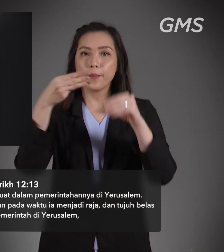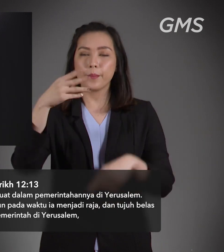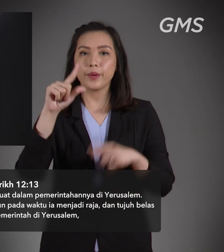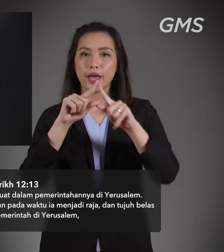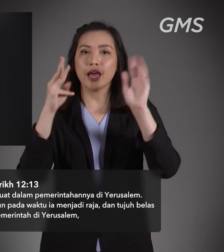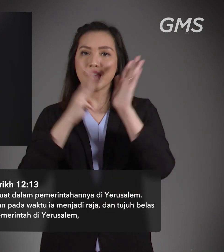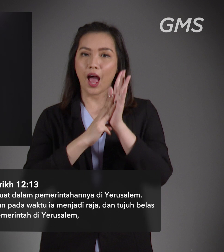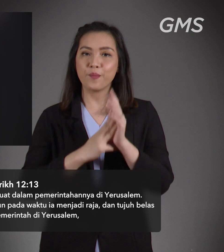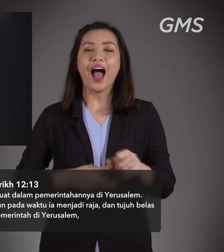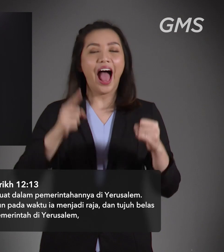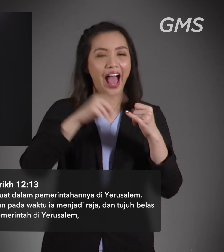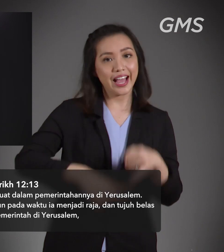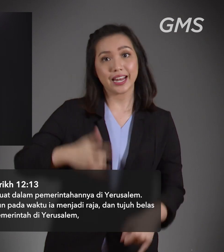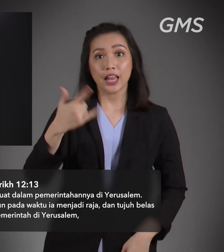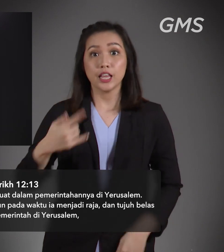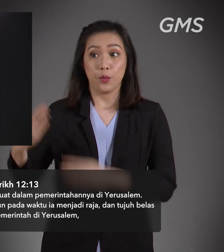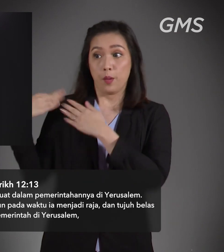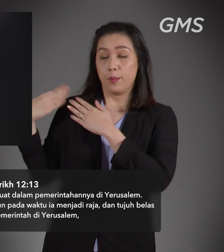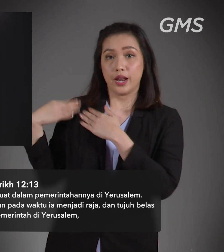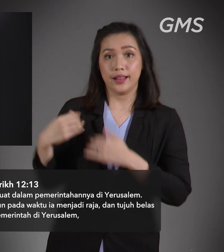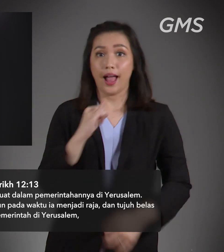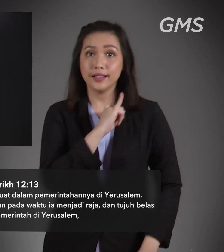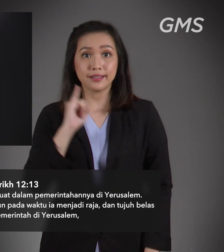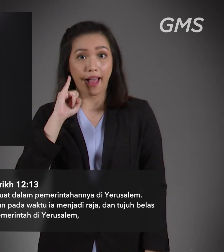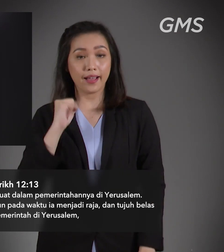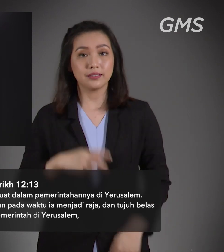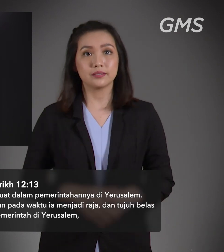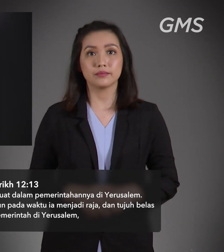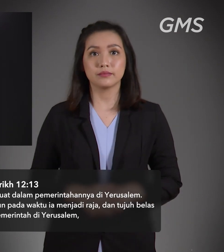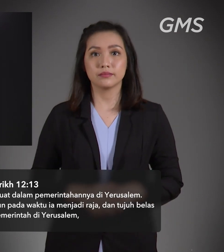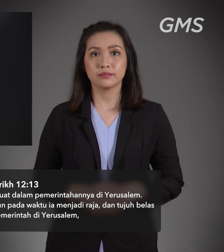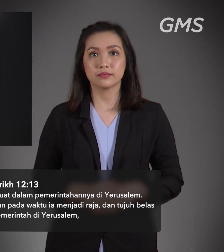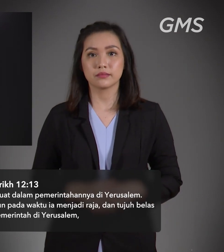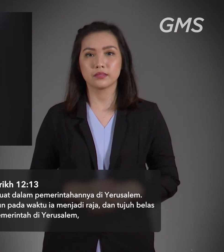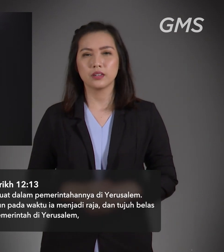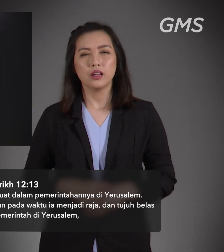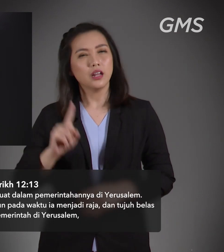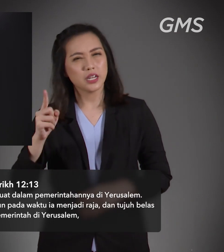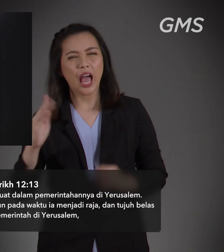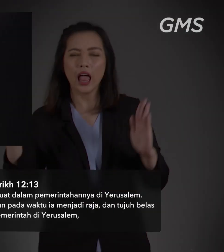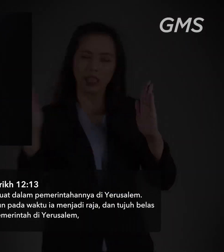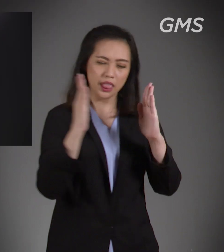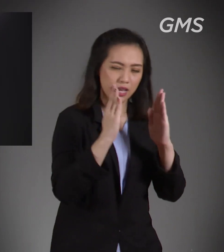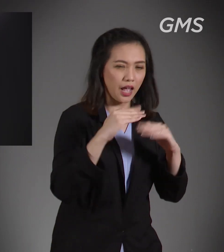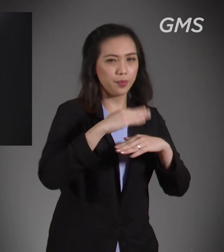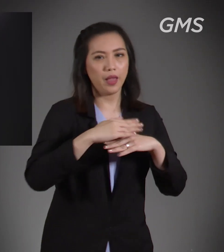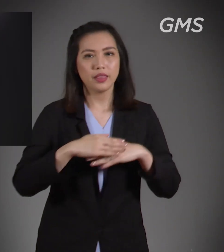Tuhan. Dia memerintah di dekat bait suci, tapi hatinya jauh dari Allah.